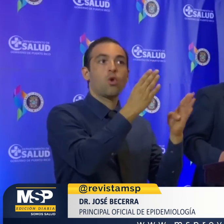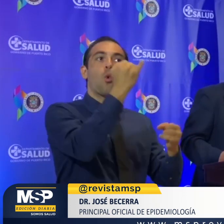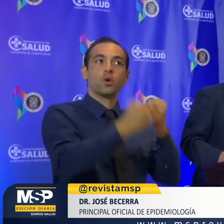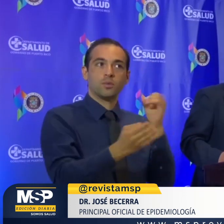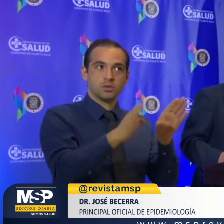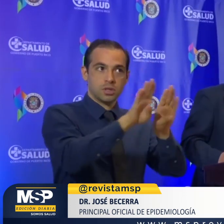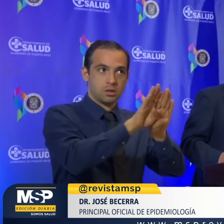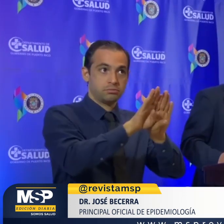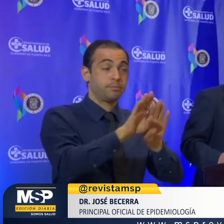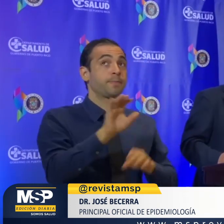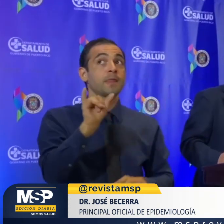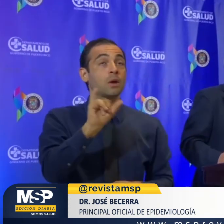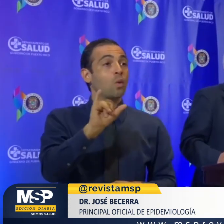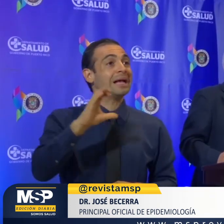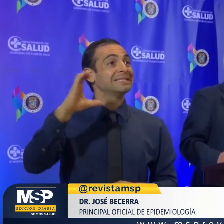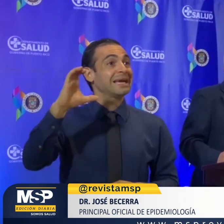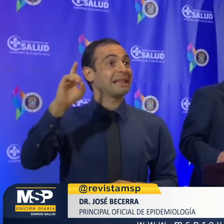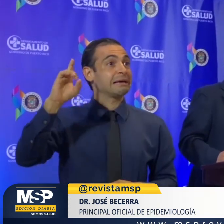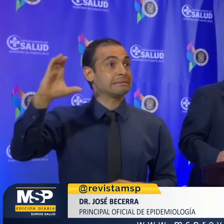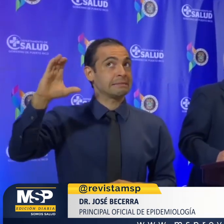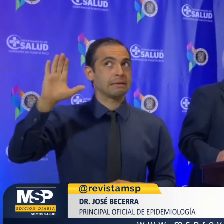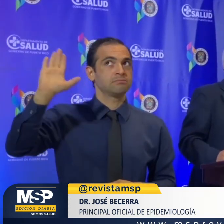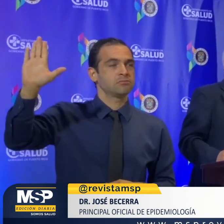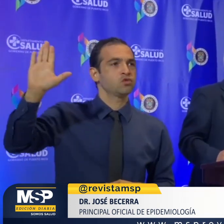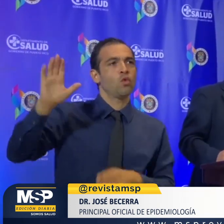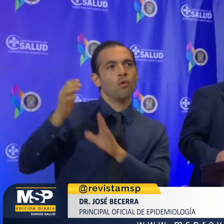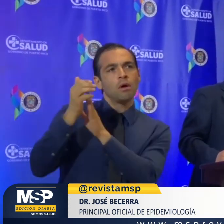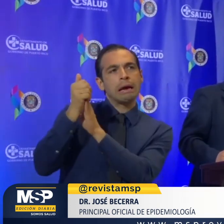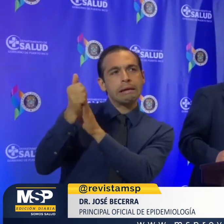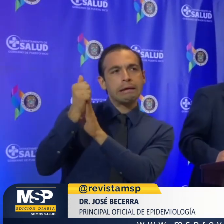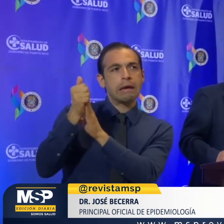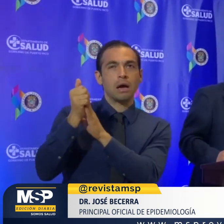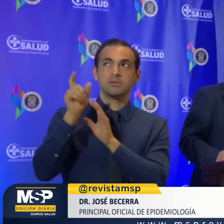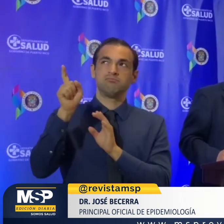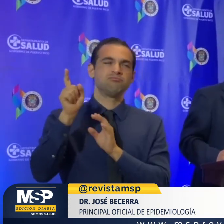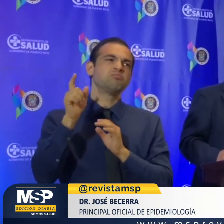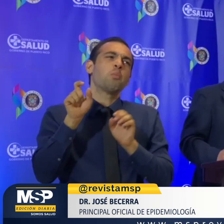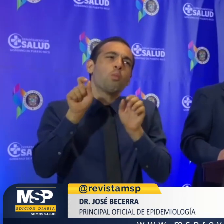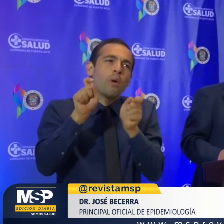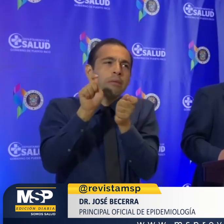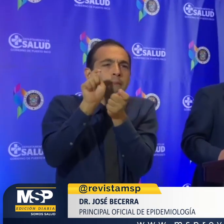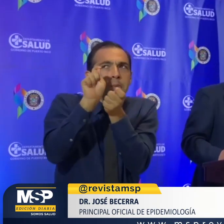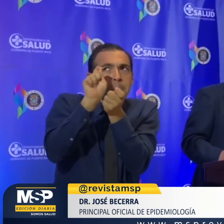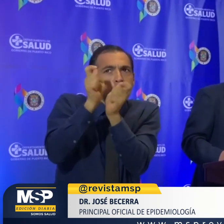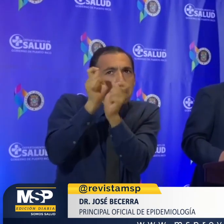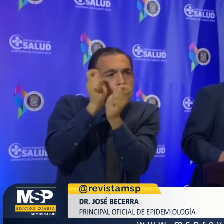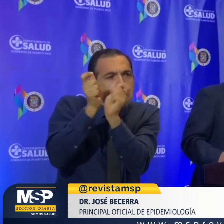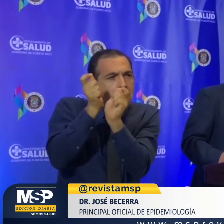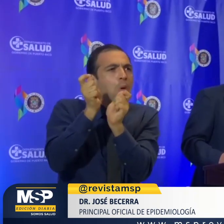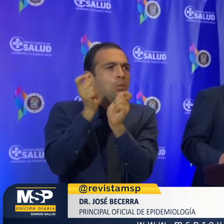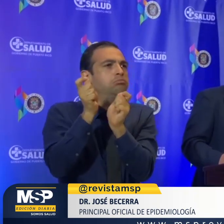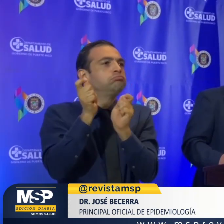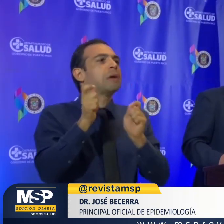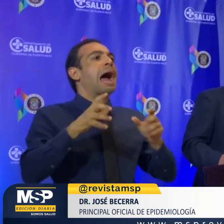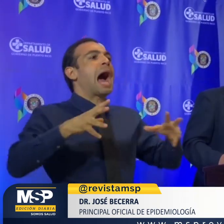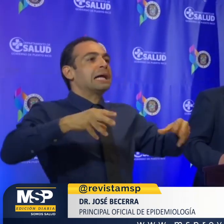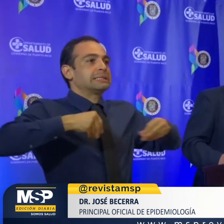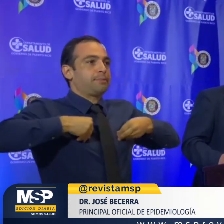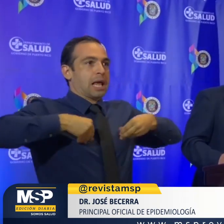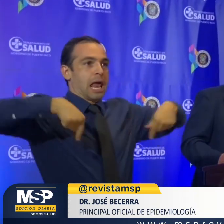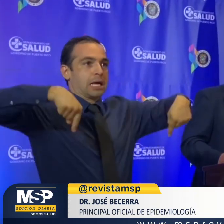y adaptadas a Puerto Rico, pienso que se pueden refinar, se pueden recalibrar para